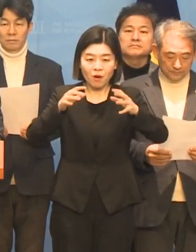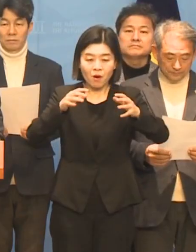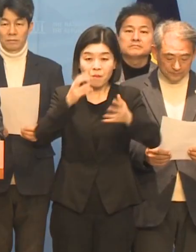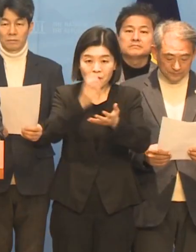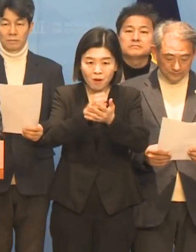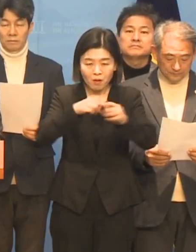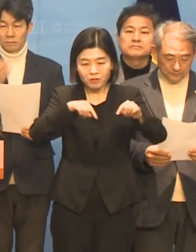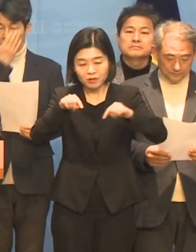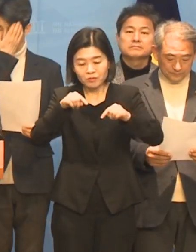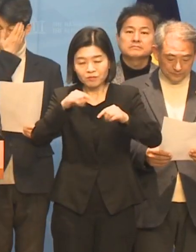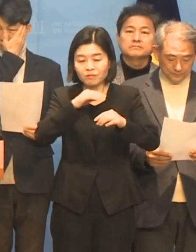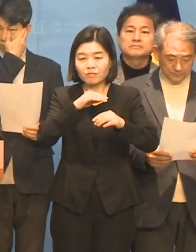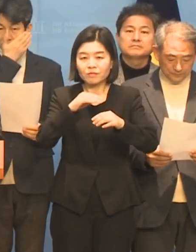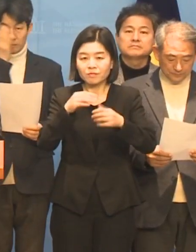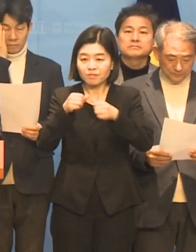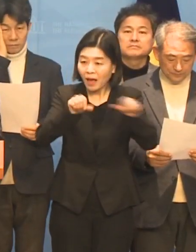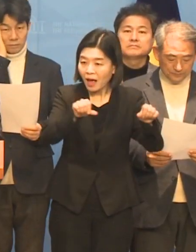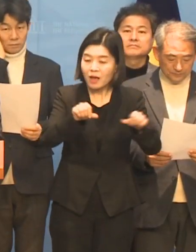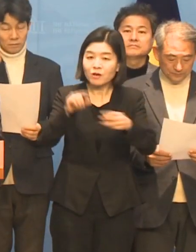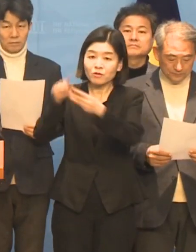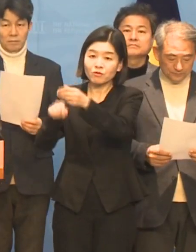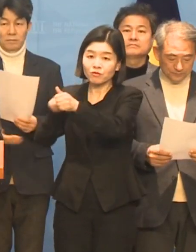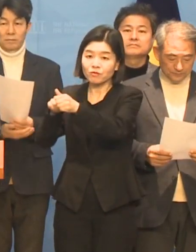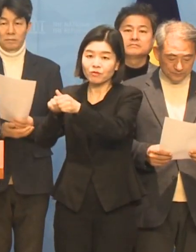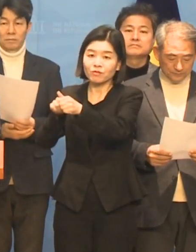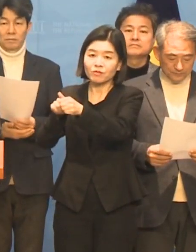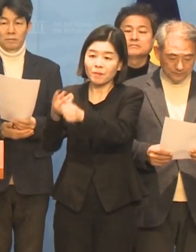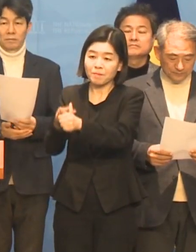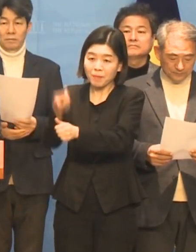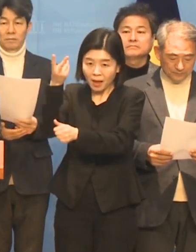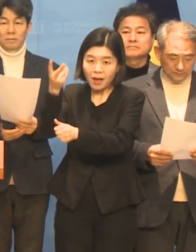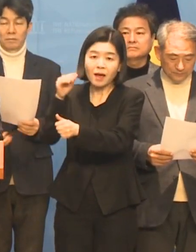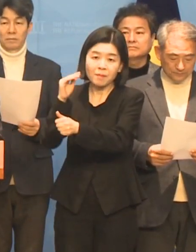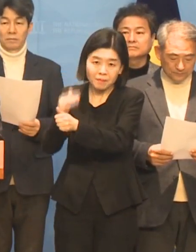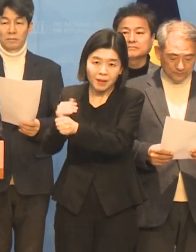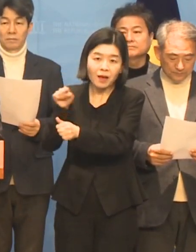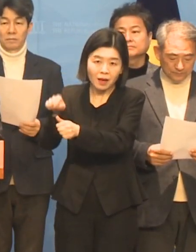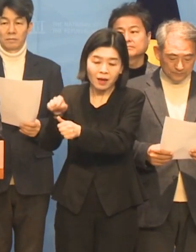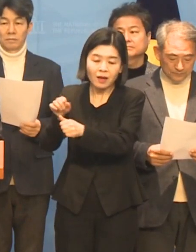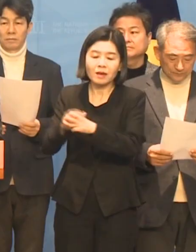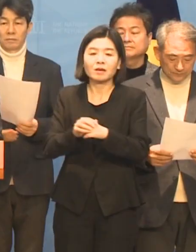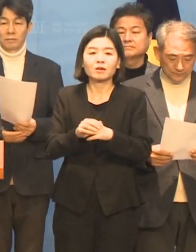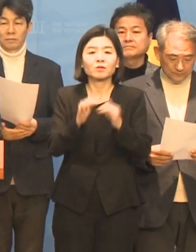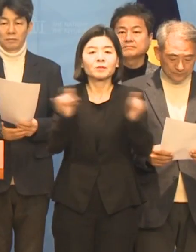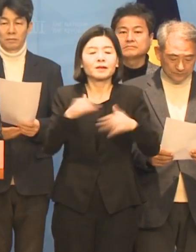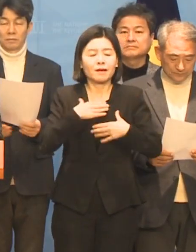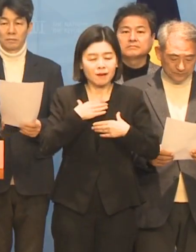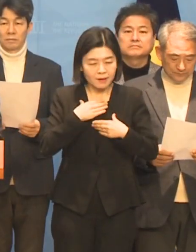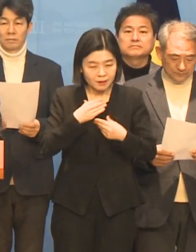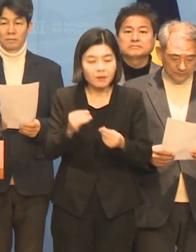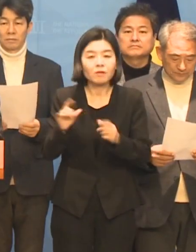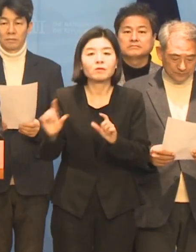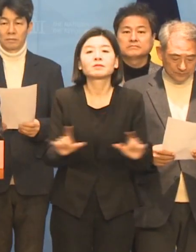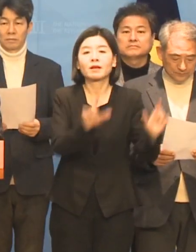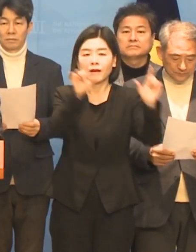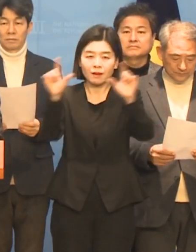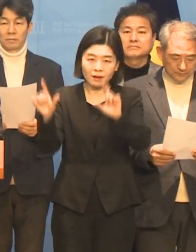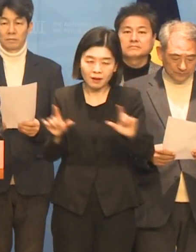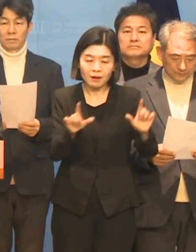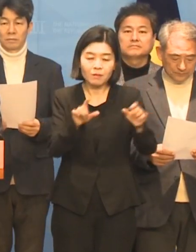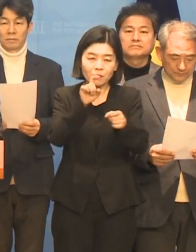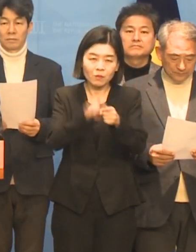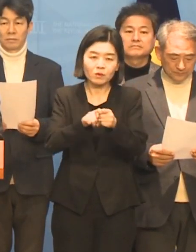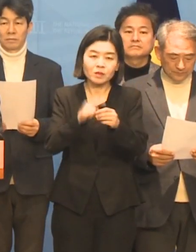윤석열을 즉각 파면하고 국민이 다시 안심하고 살아갈 수 있는 민주주의를 회복해야